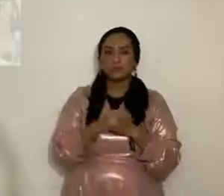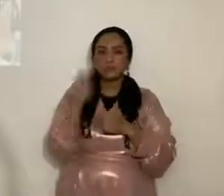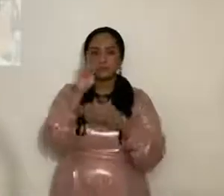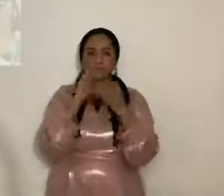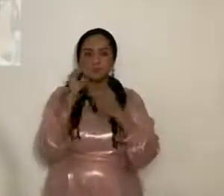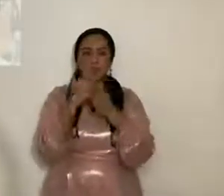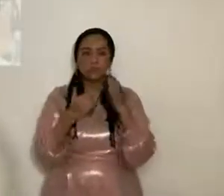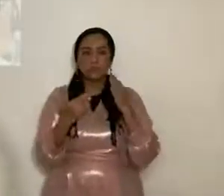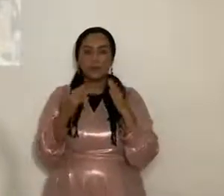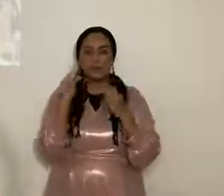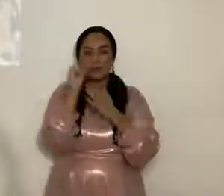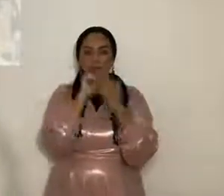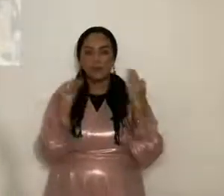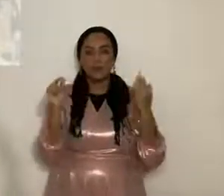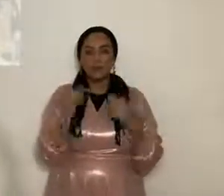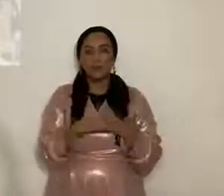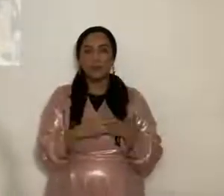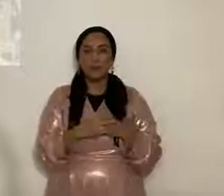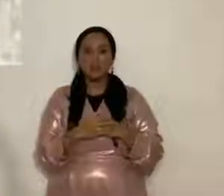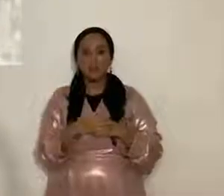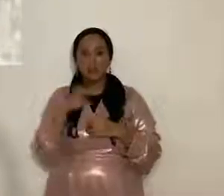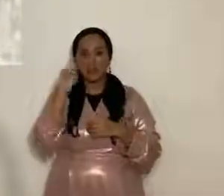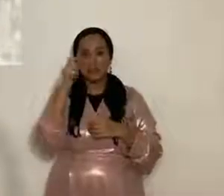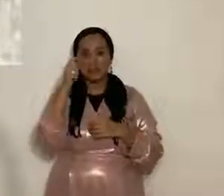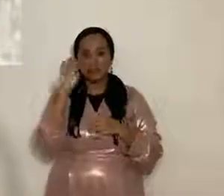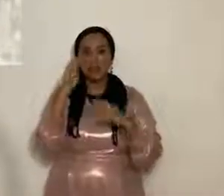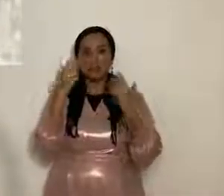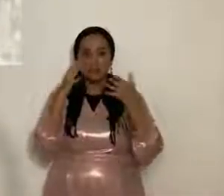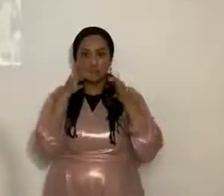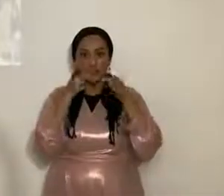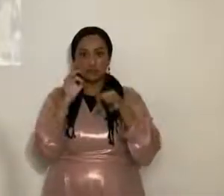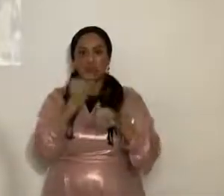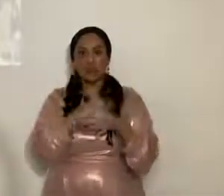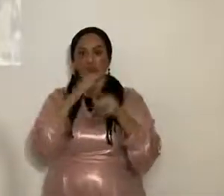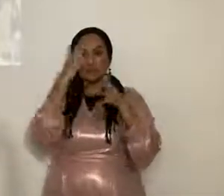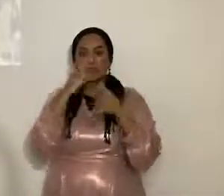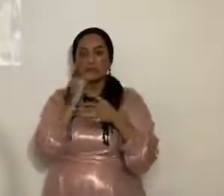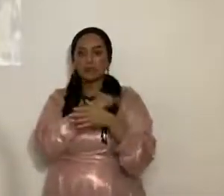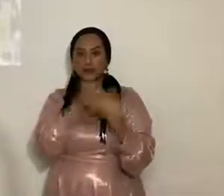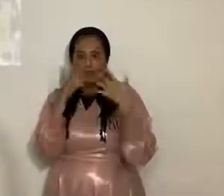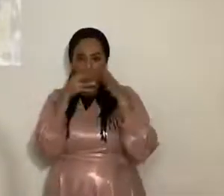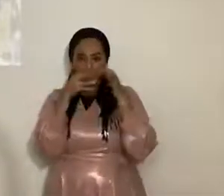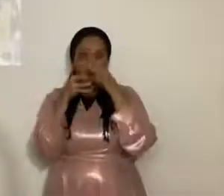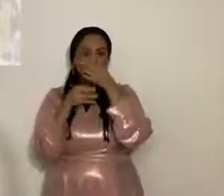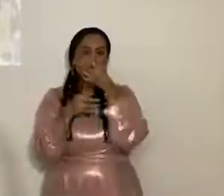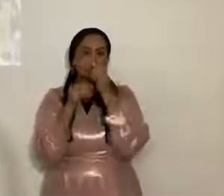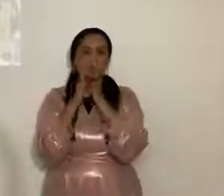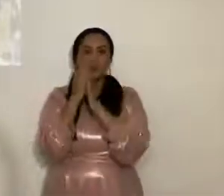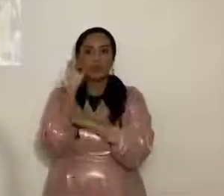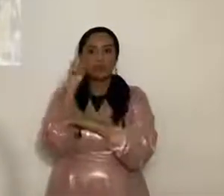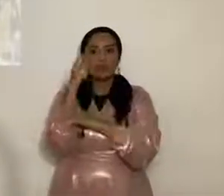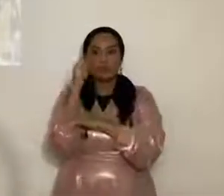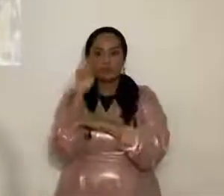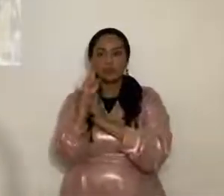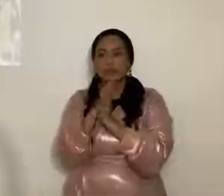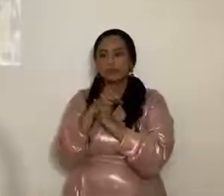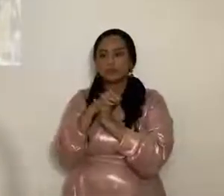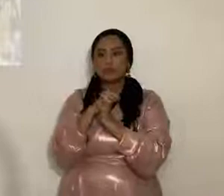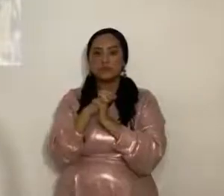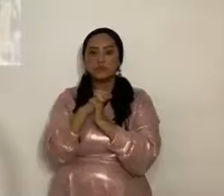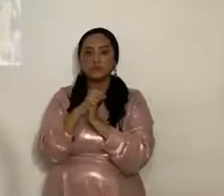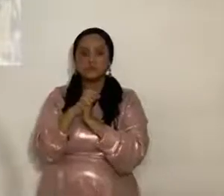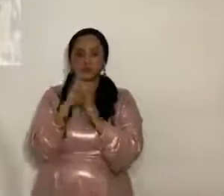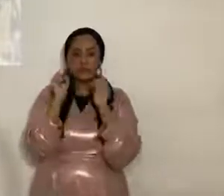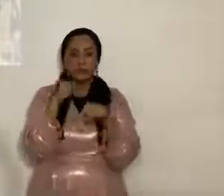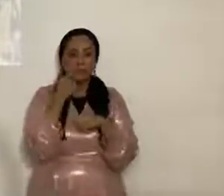algunas citas de este precioso libro. El libro de Esther ya está administrado por nuestro amado Roe Javier Palacios Elorio en este mismo canal.